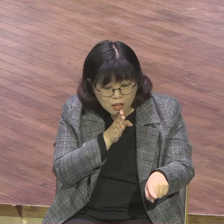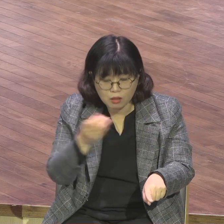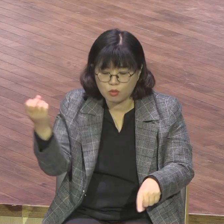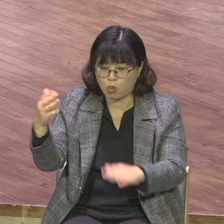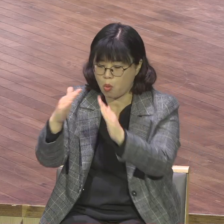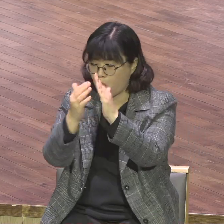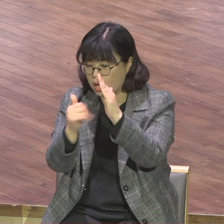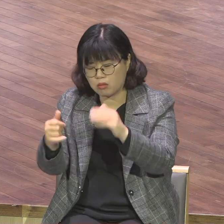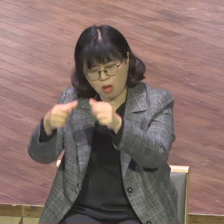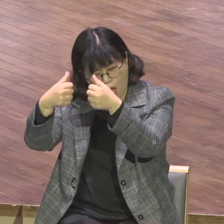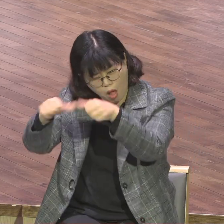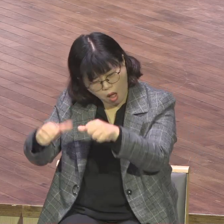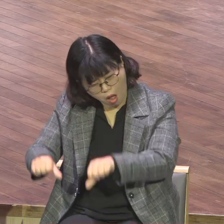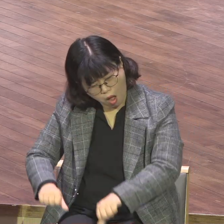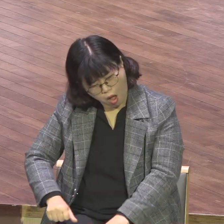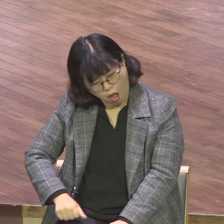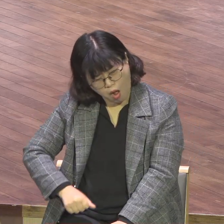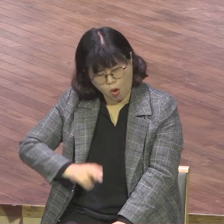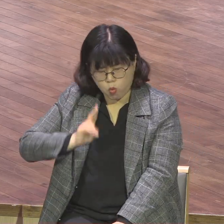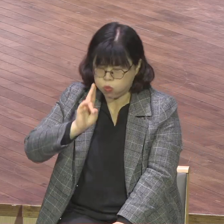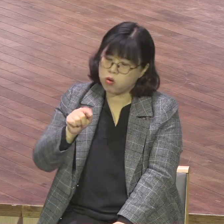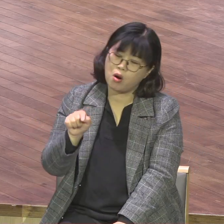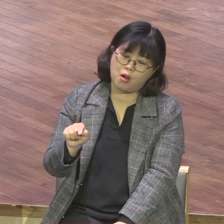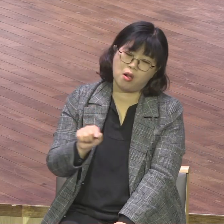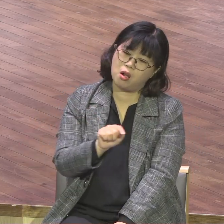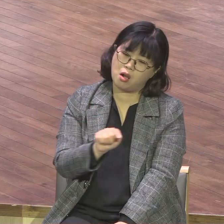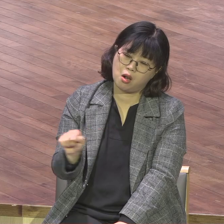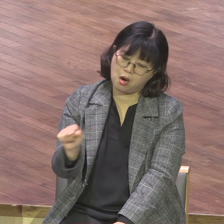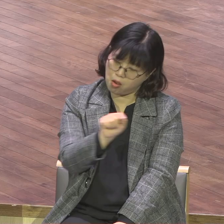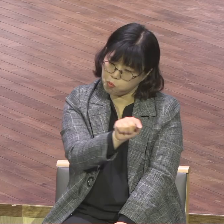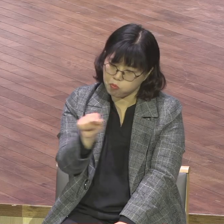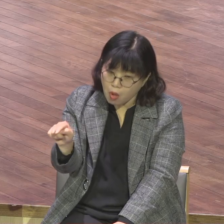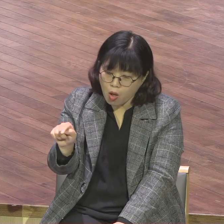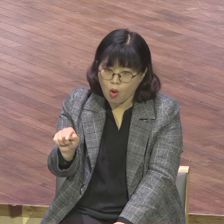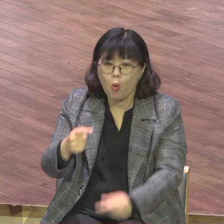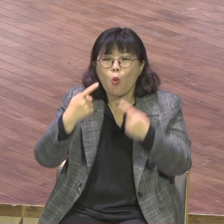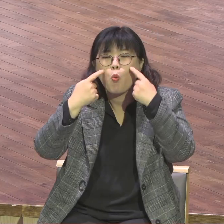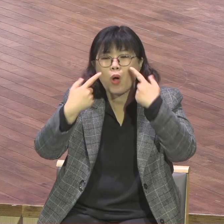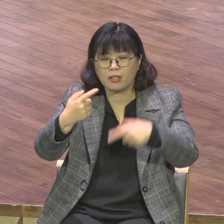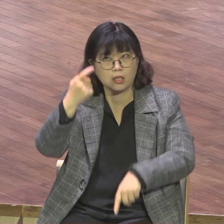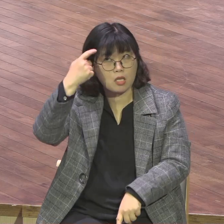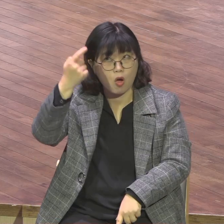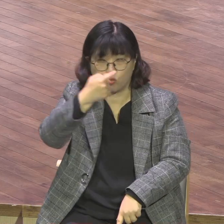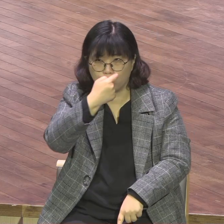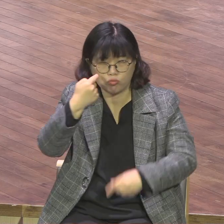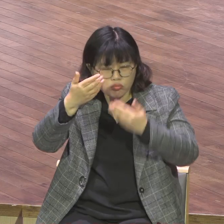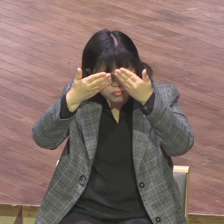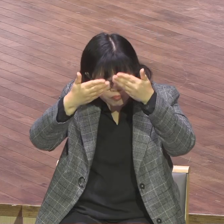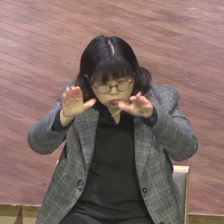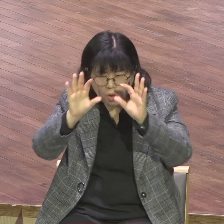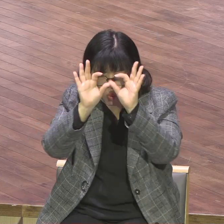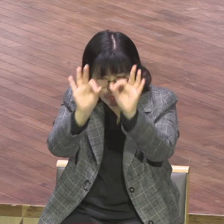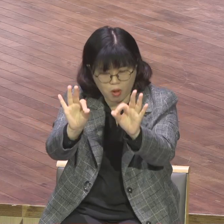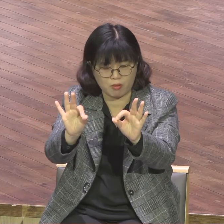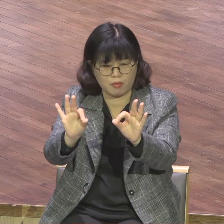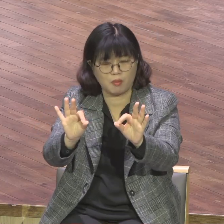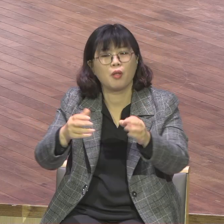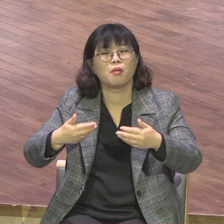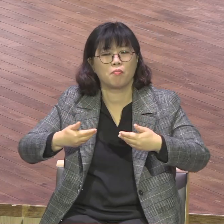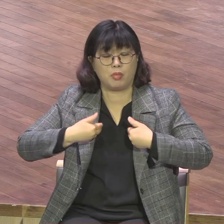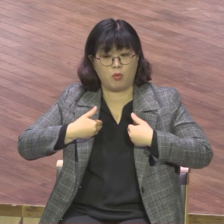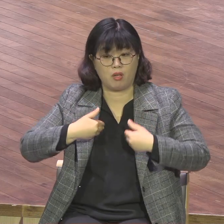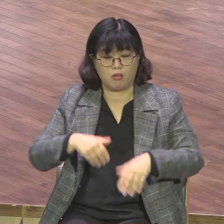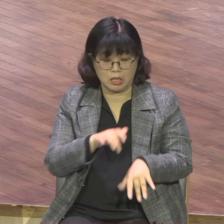이제부터가 중요합니다. 우리가 이런 영적 실상을 분명히 인식하고 있기 때문에 당하지 말아야